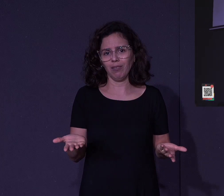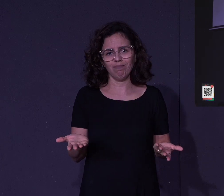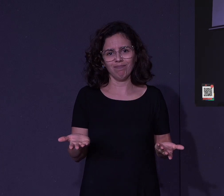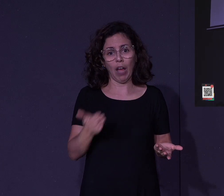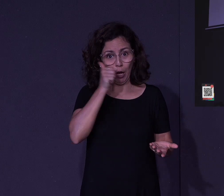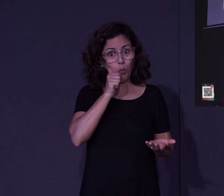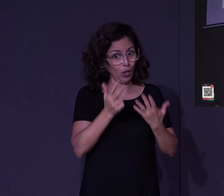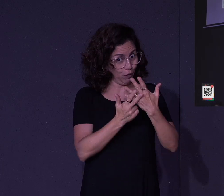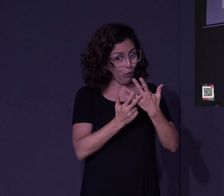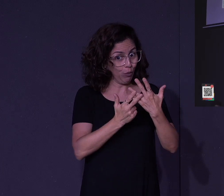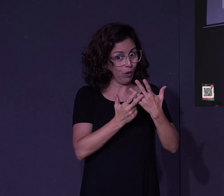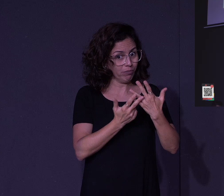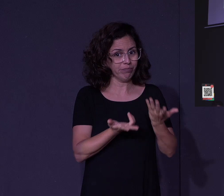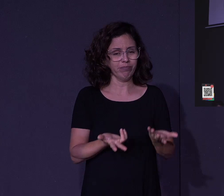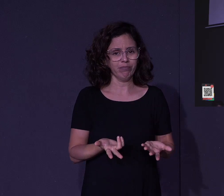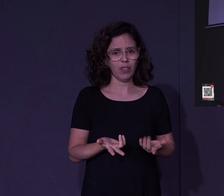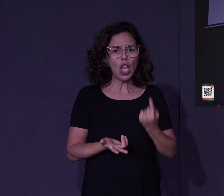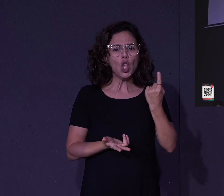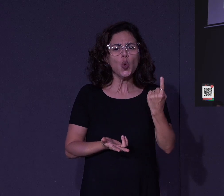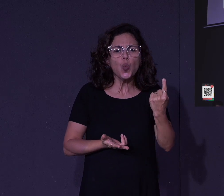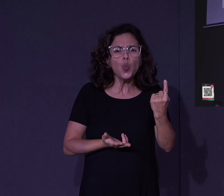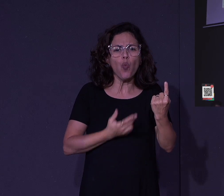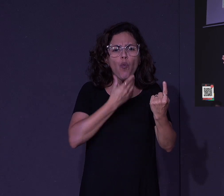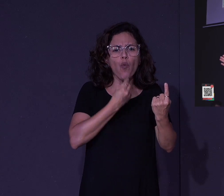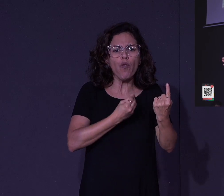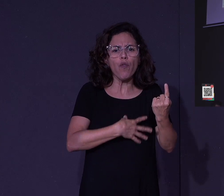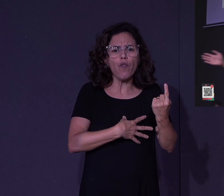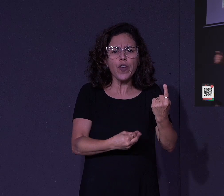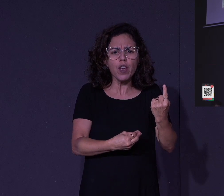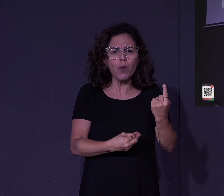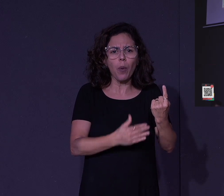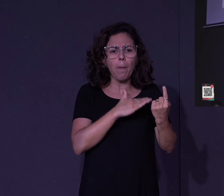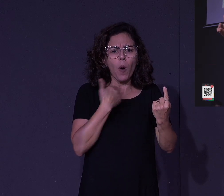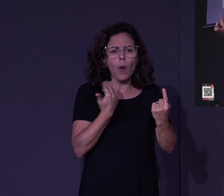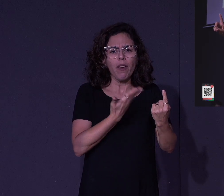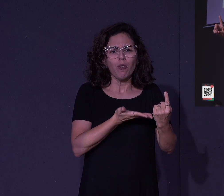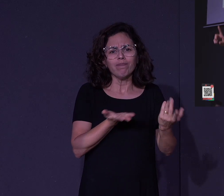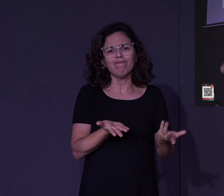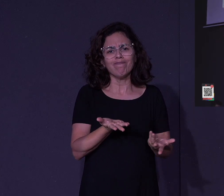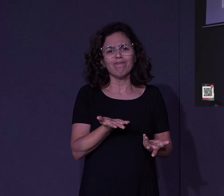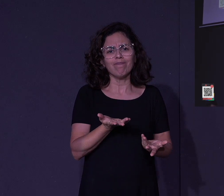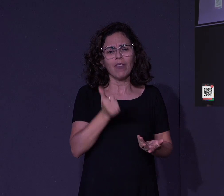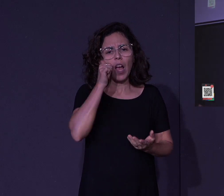causa, julga minha causa. Era só na passagem, na entrada e na saída, não tinha